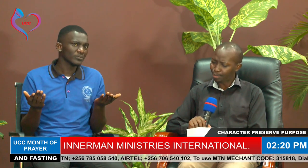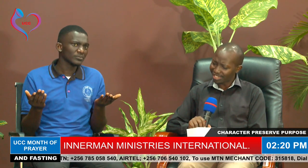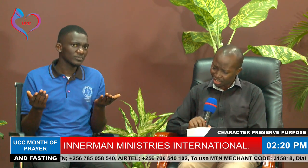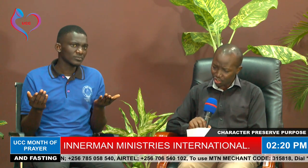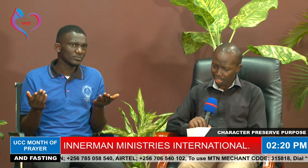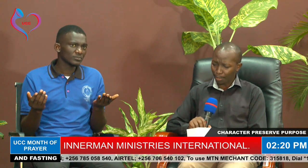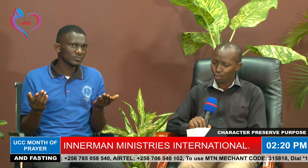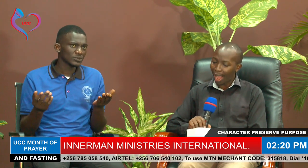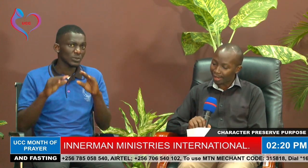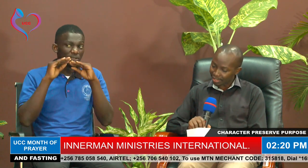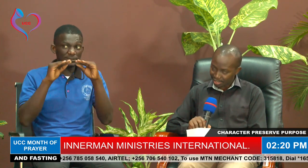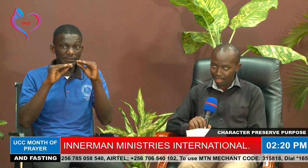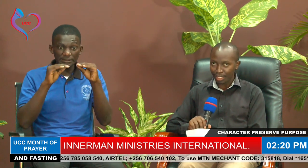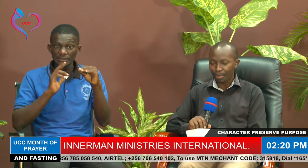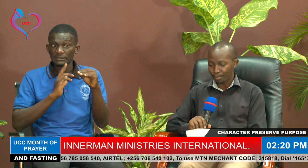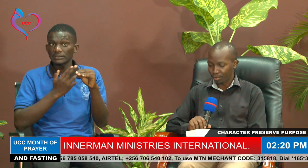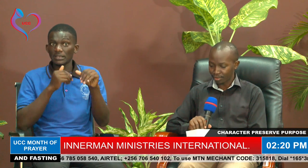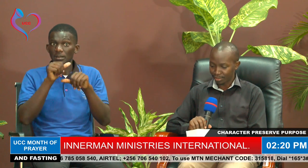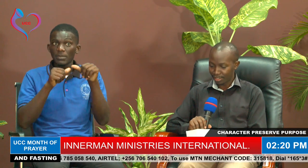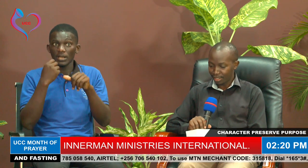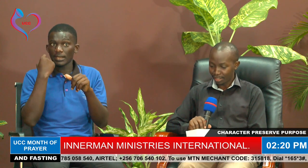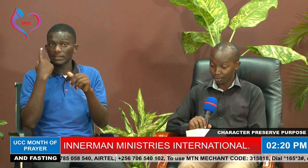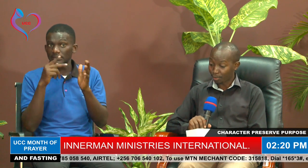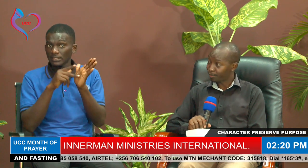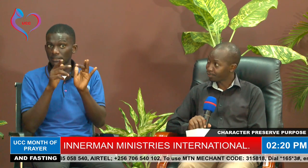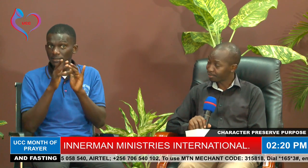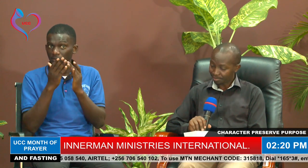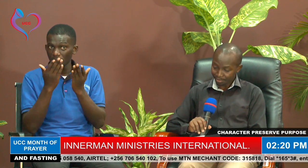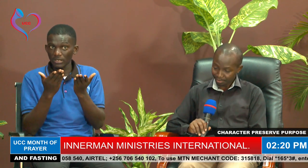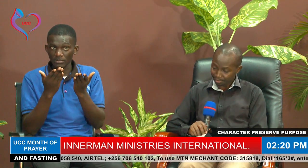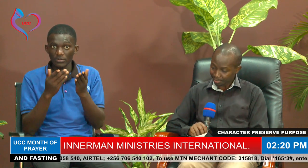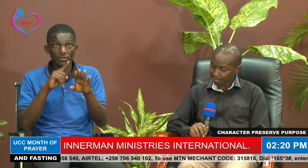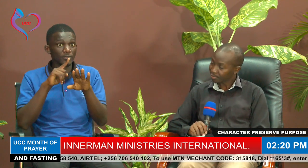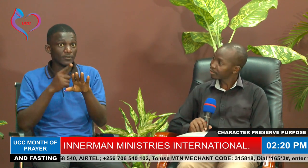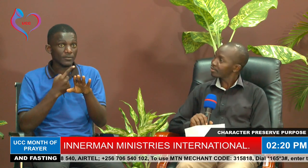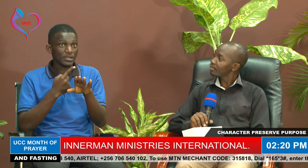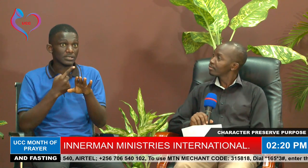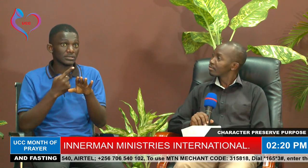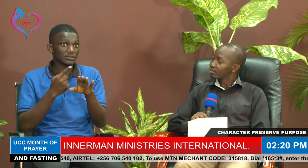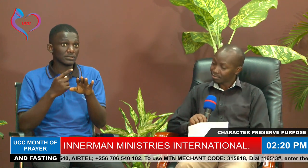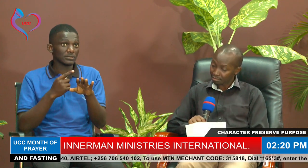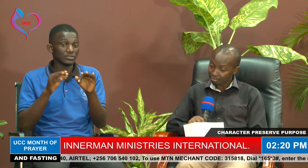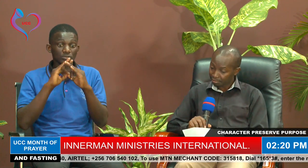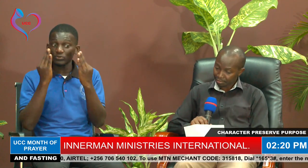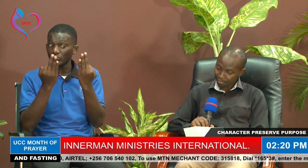please teach us about understanding the Bible. Ekisooka sina answer. Echa family planning. Echo